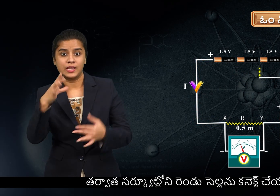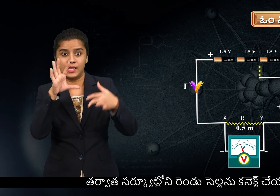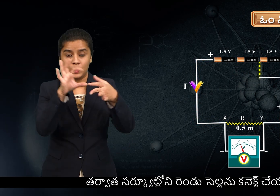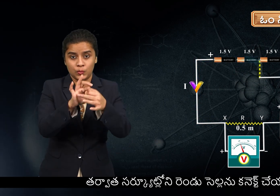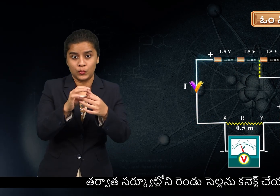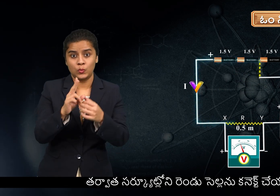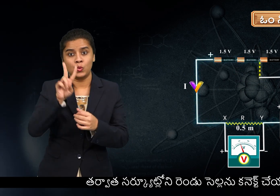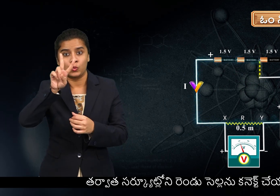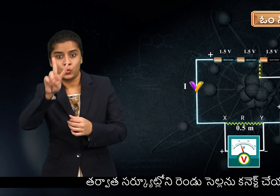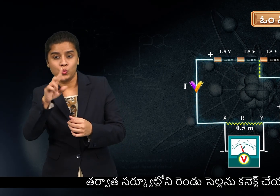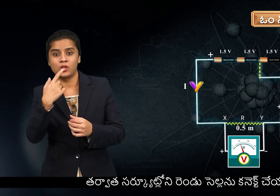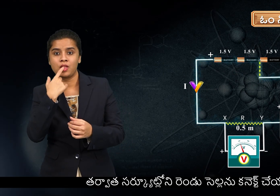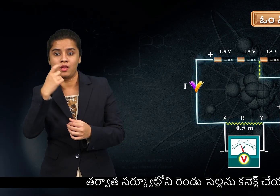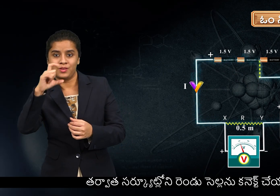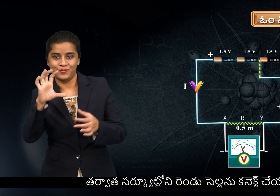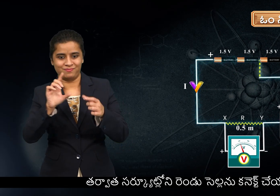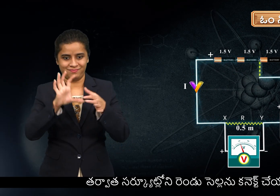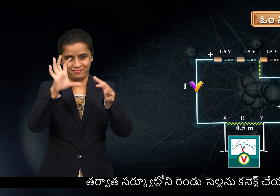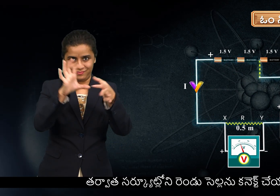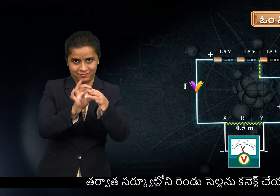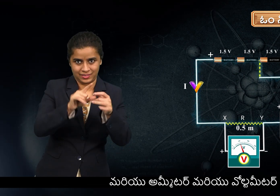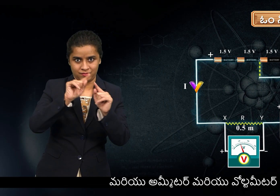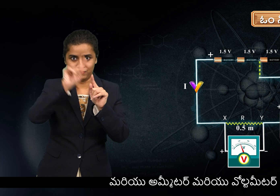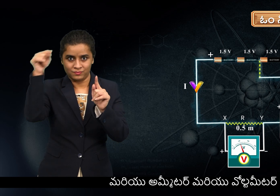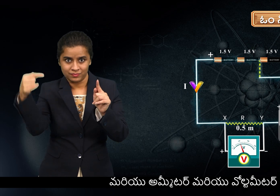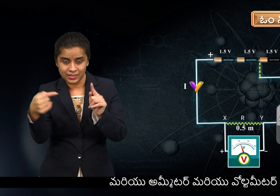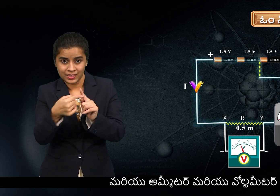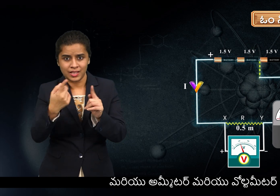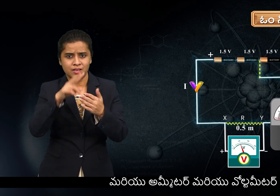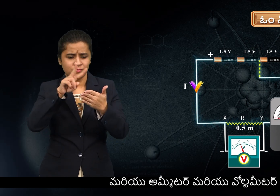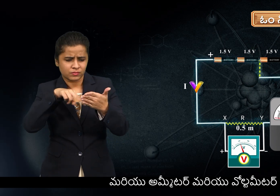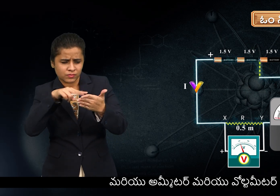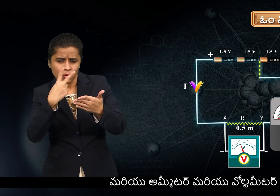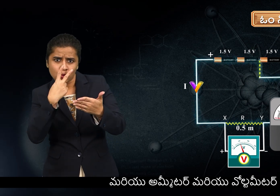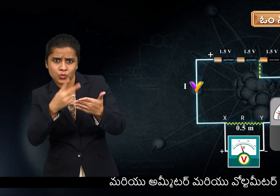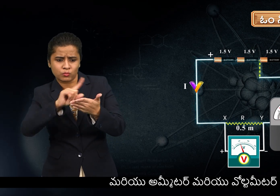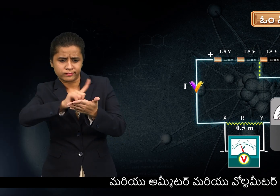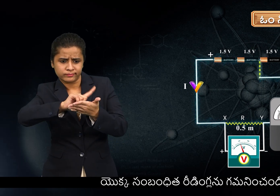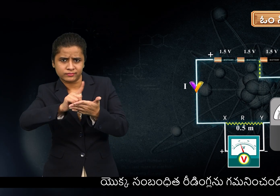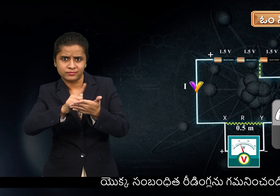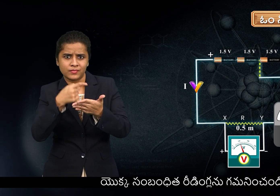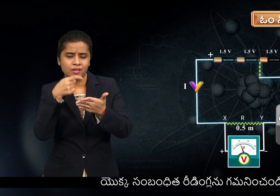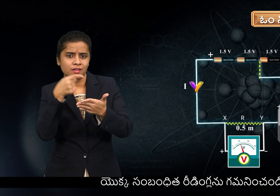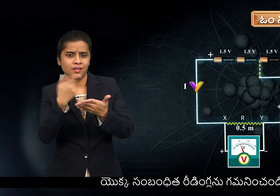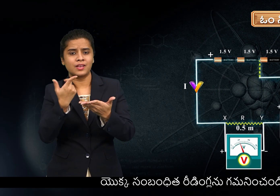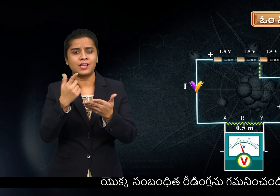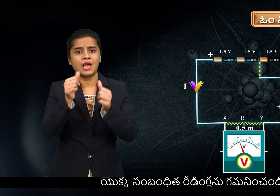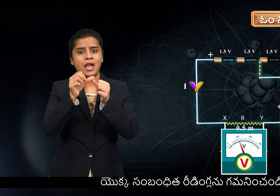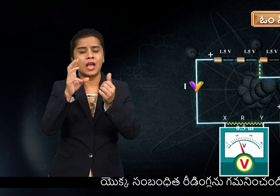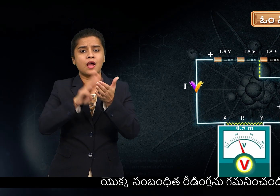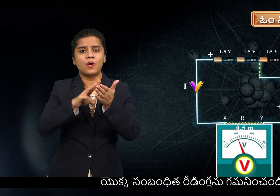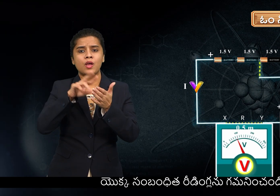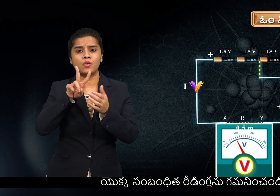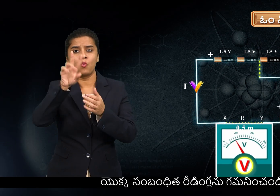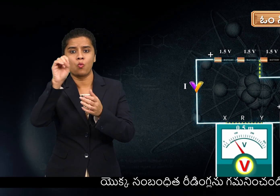తరువాత సర్క్యూట్లోని 2 సెల్లను కనెక్ట్ చేయండి మరియు అమ్మీటర్ మరియు వోల్ట్ మీటర్ యొక్క సంబంధిత